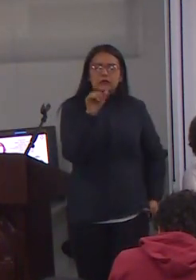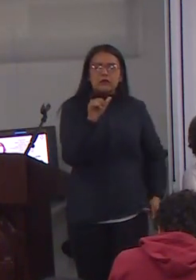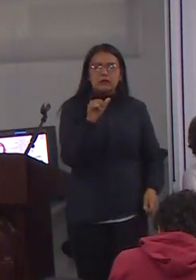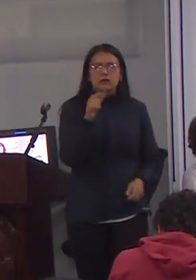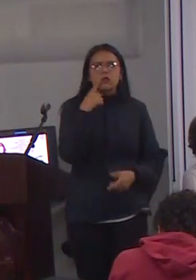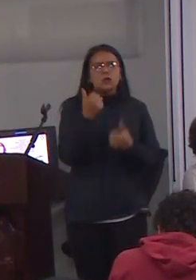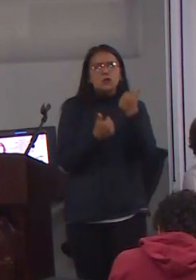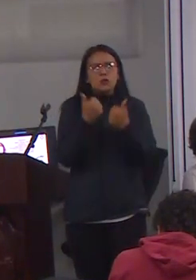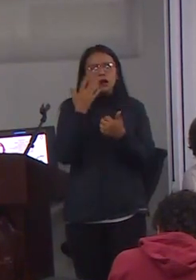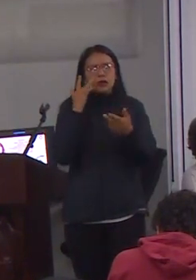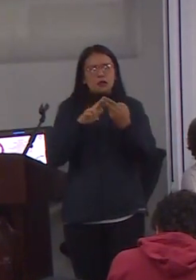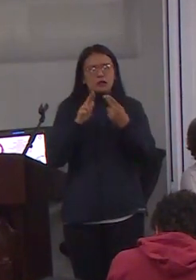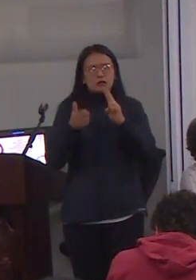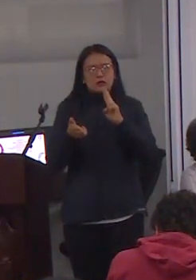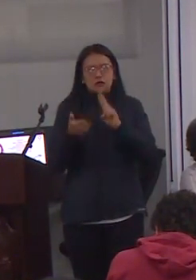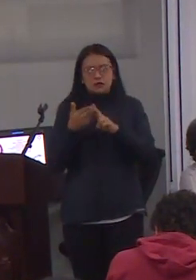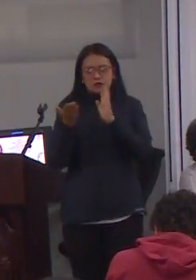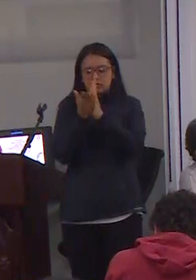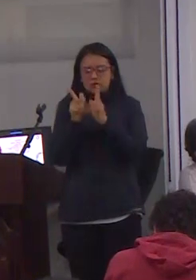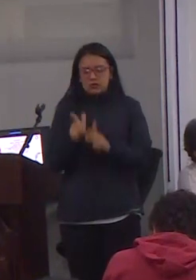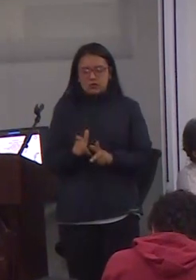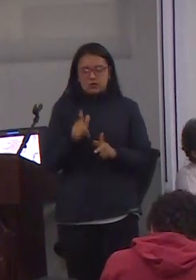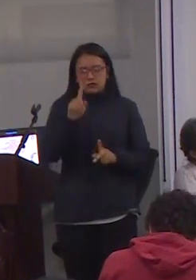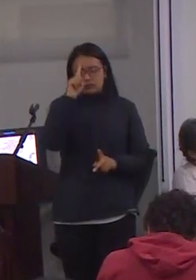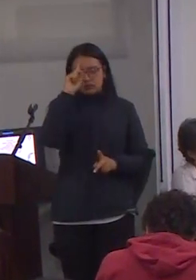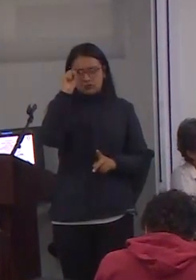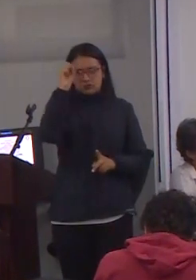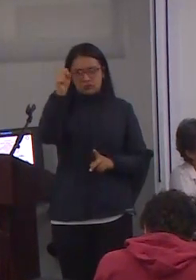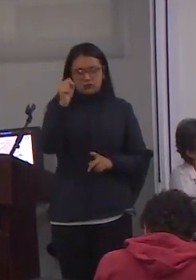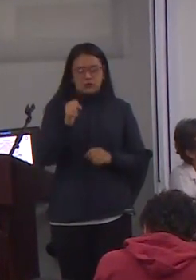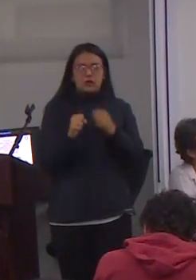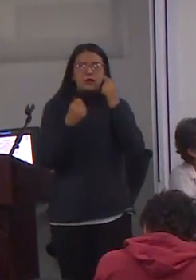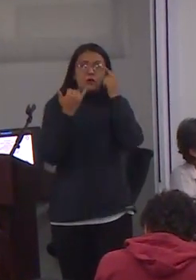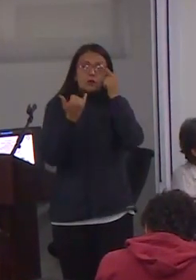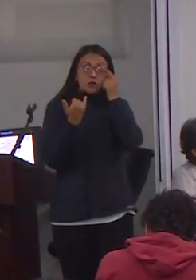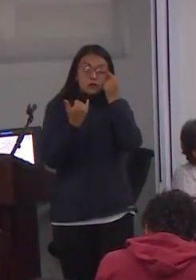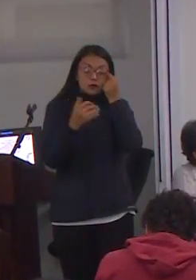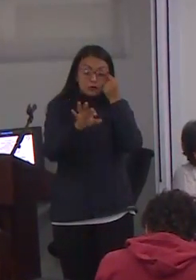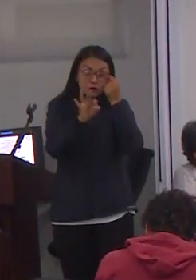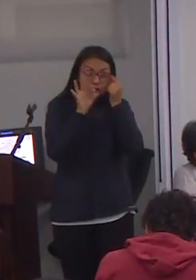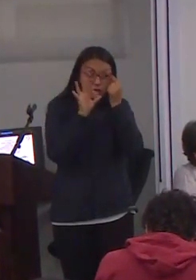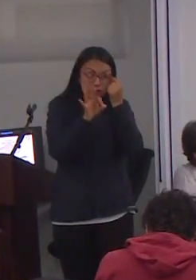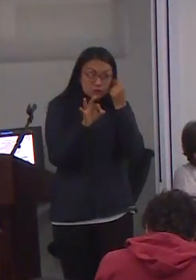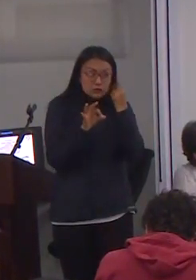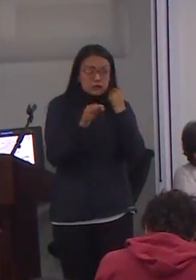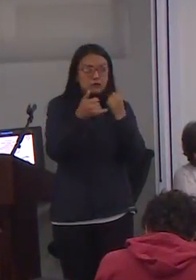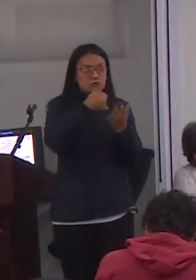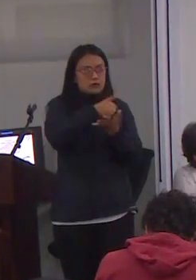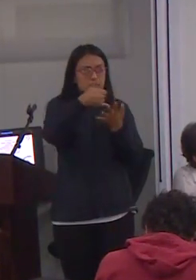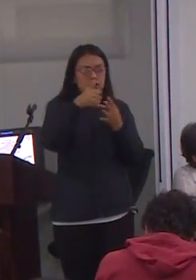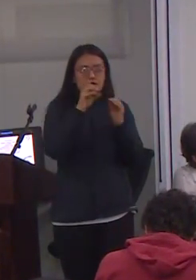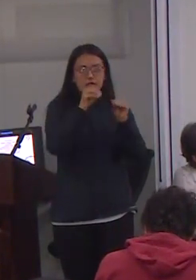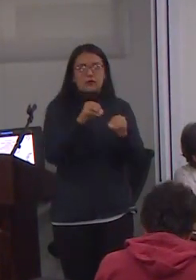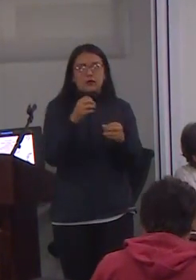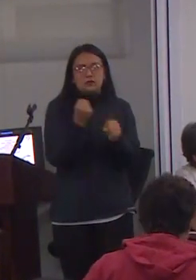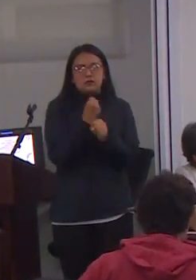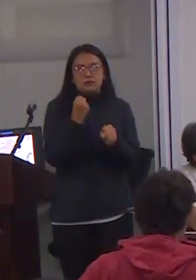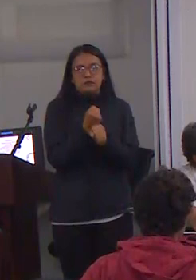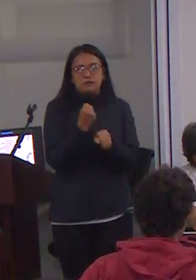determinación que poseen los estudiantes con discapacidad intelectual a la hora de escoger líneas de formación laboral?